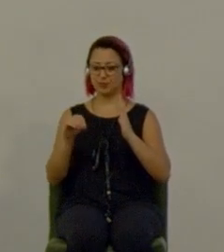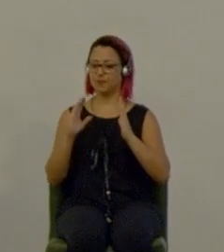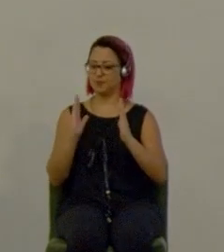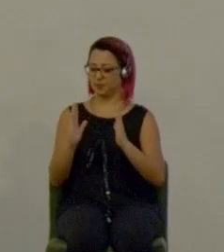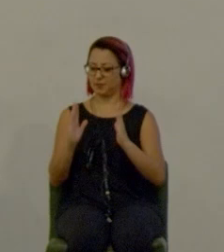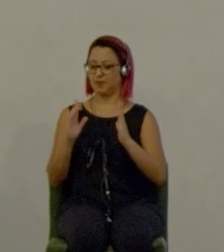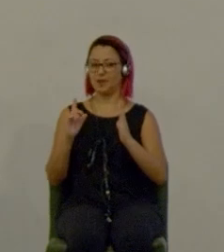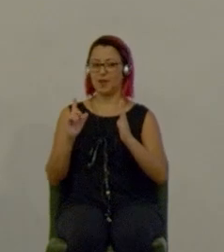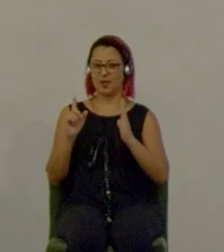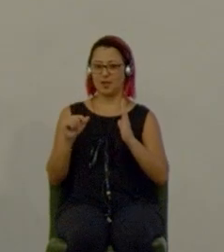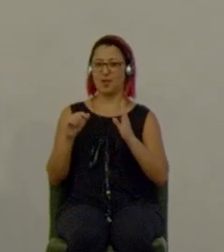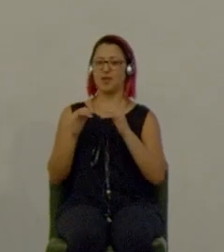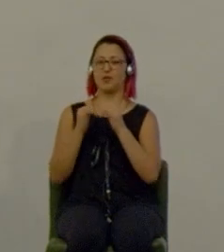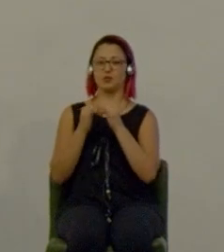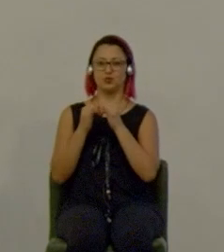des ontologies.